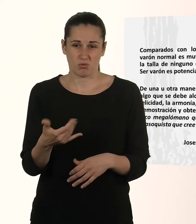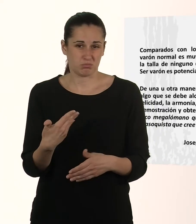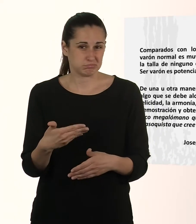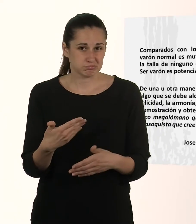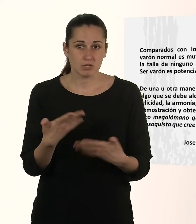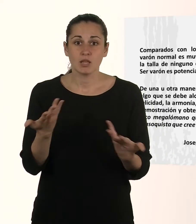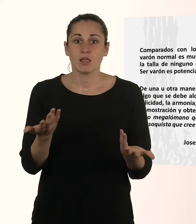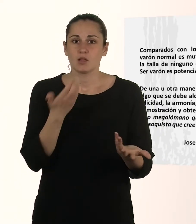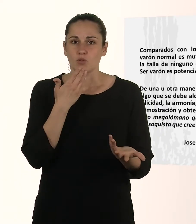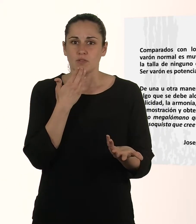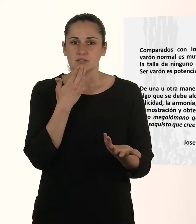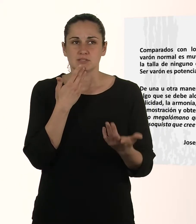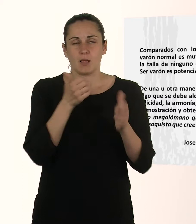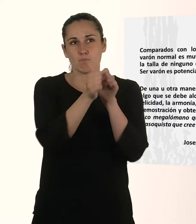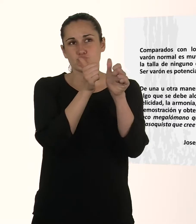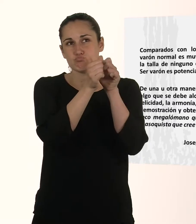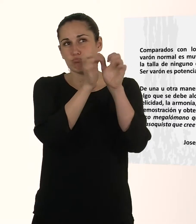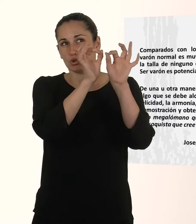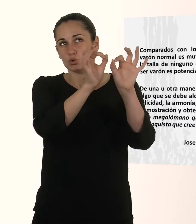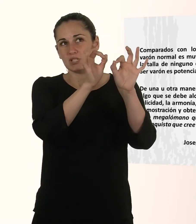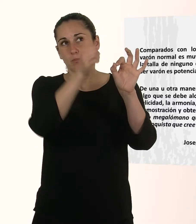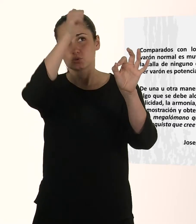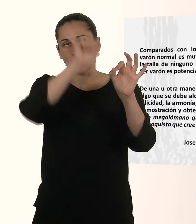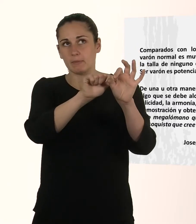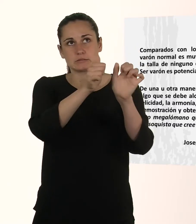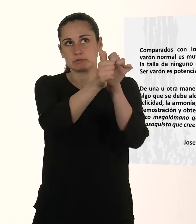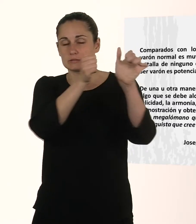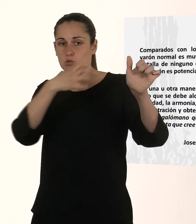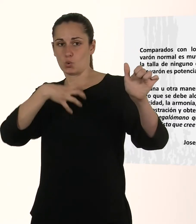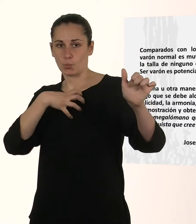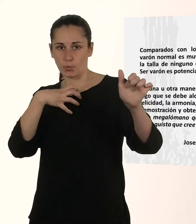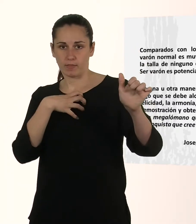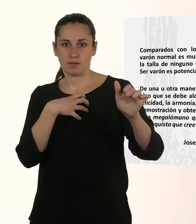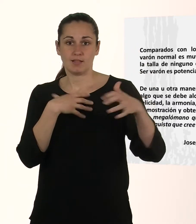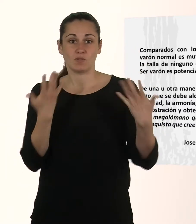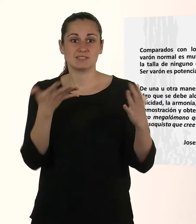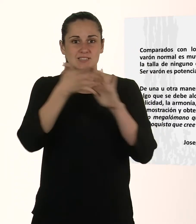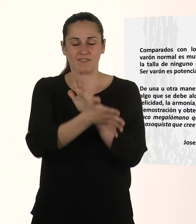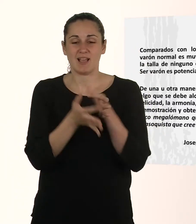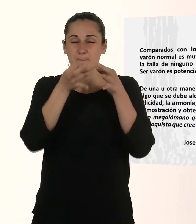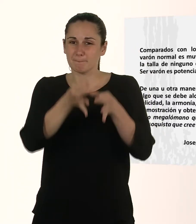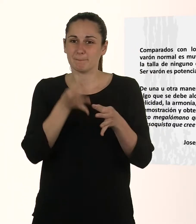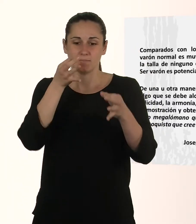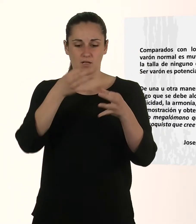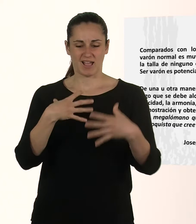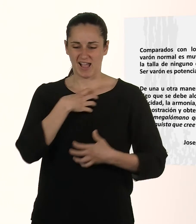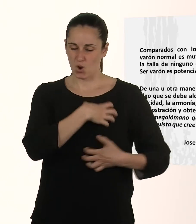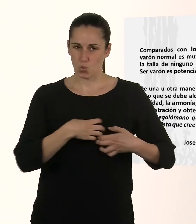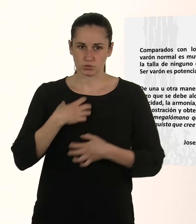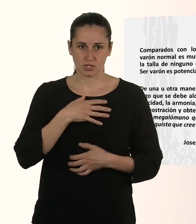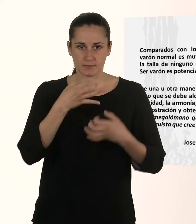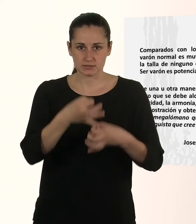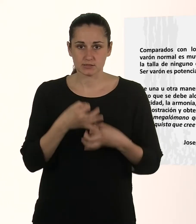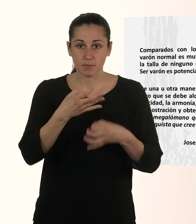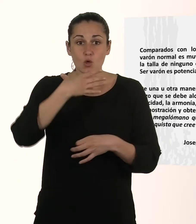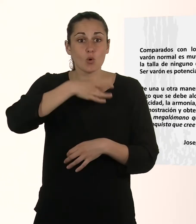prototipos masculinos. Ser varón es potencialmente estar condenado a la angustia. De una manera u otra, como algo que ya se tiene o como algo